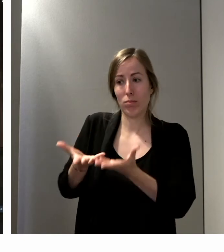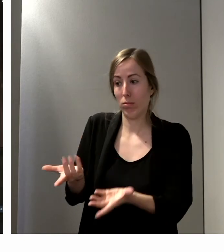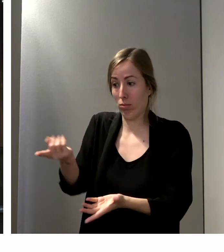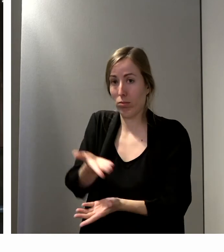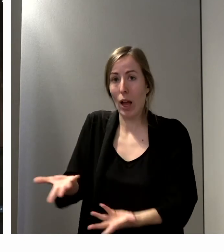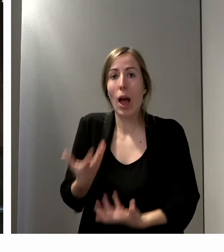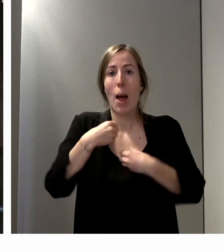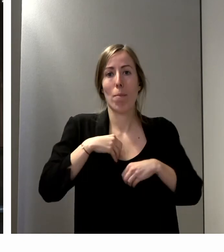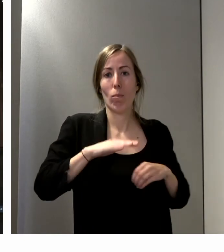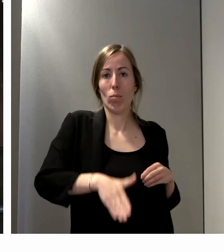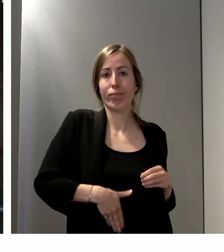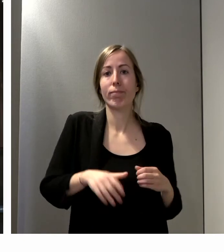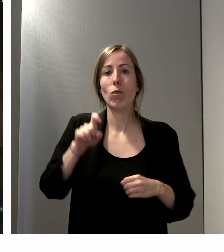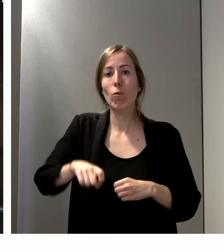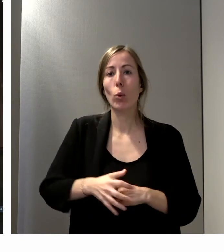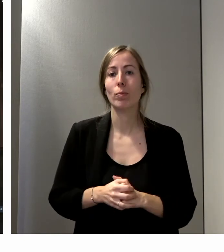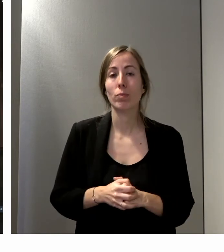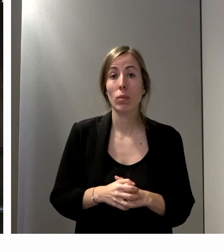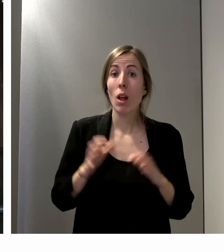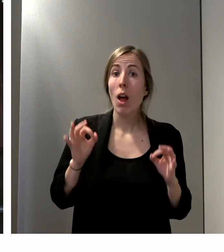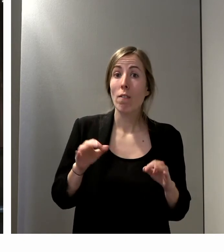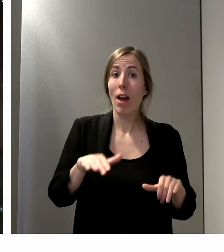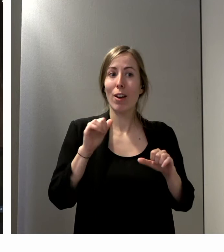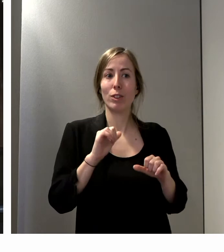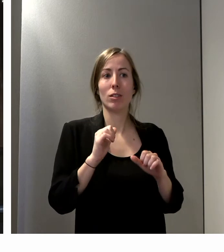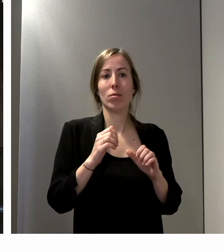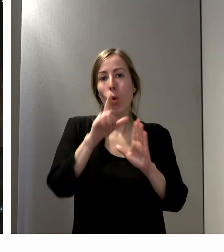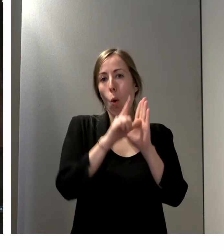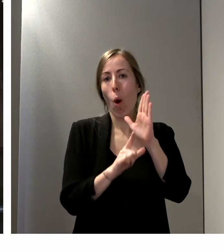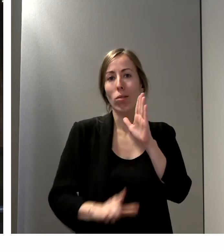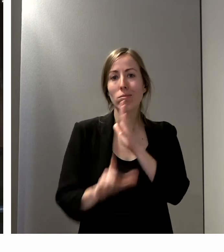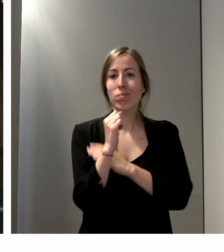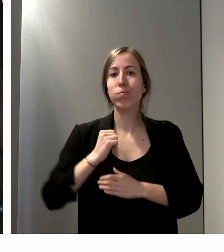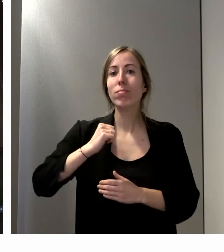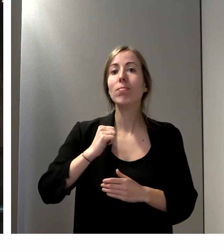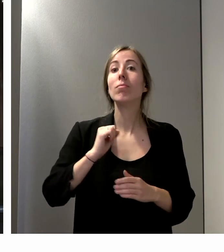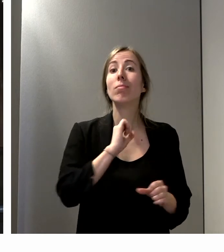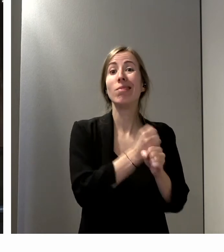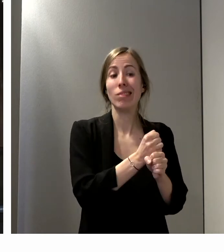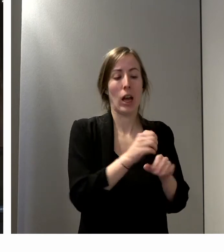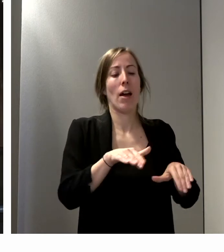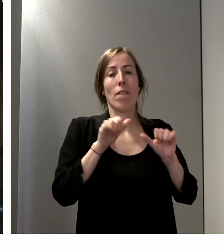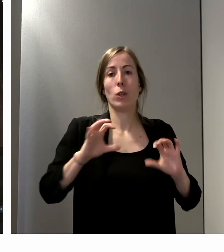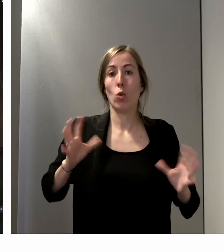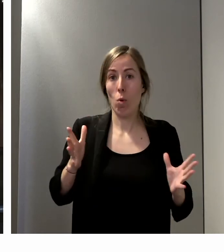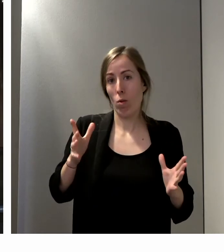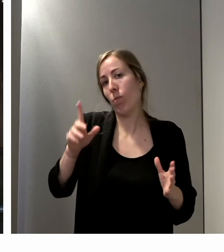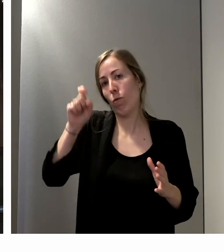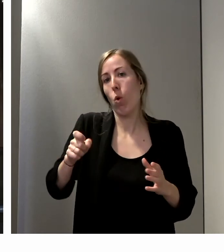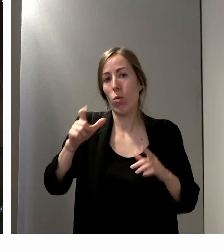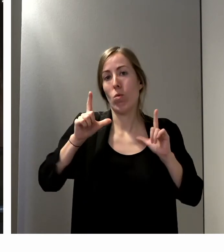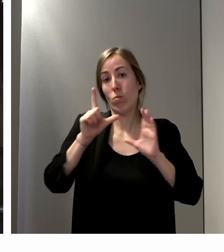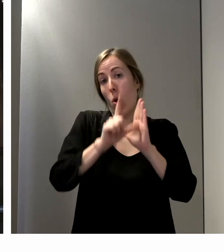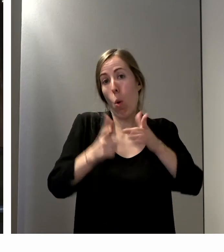surtout, afin de ne pas être pénalement répréhensible, cette activité devrait être autorisée légalement, et